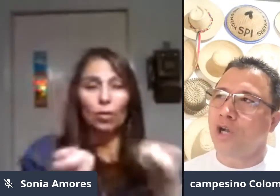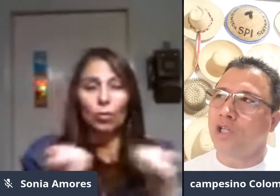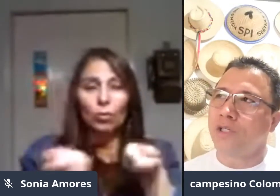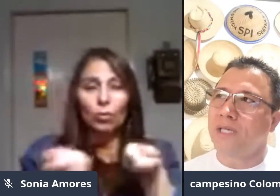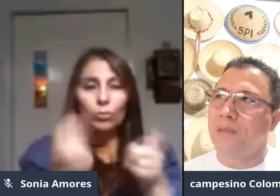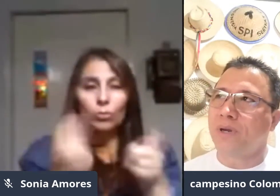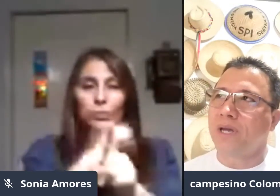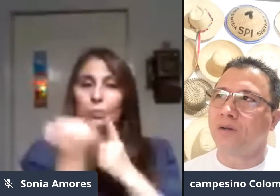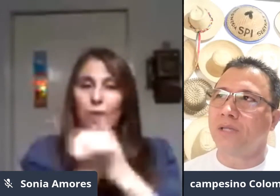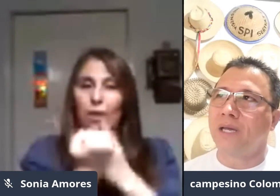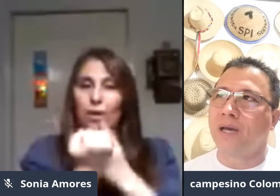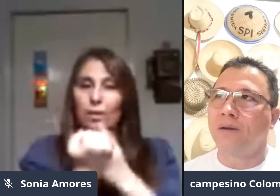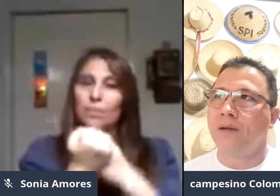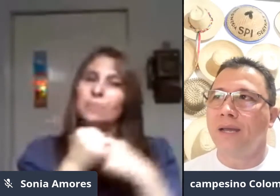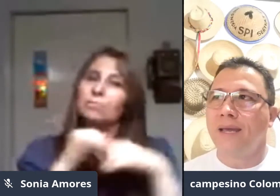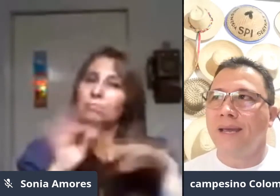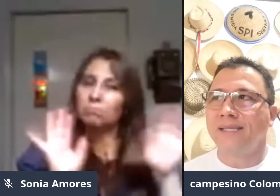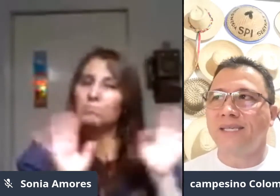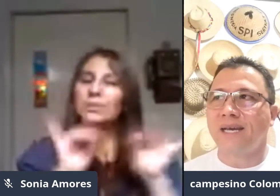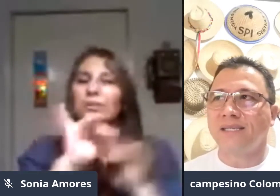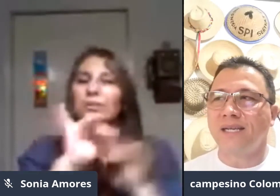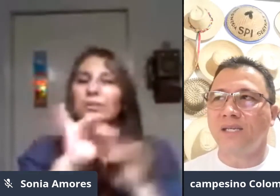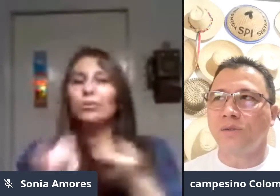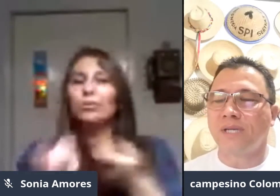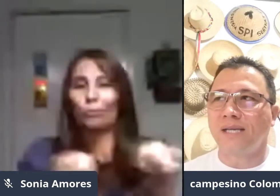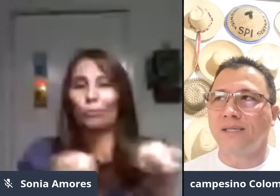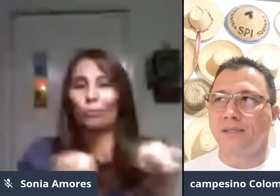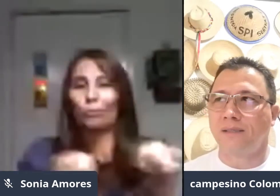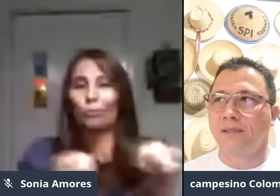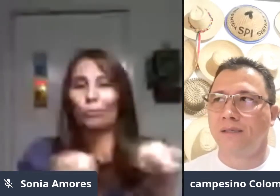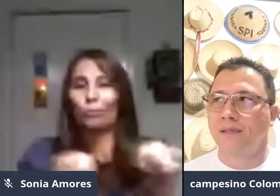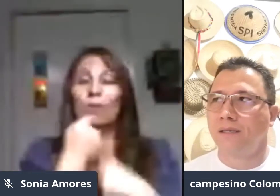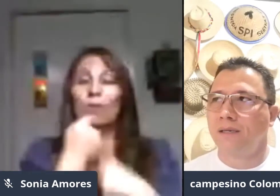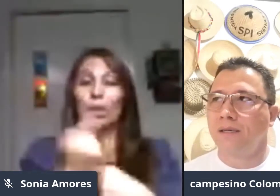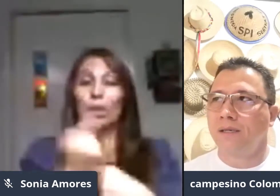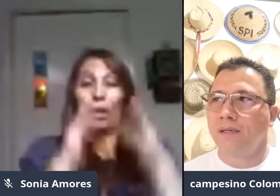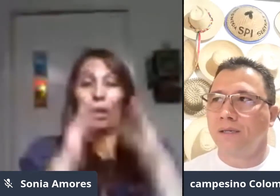es un control social porque nos dijeron, enciérrense en sus casas,